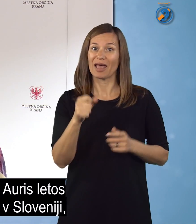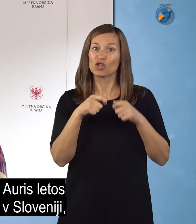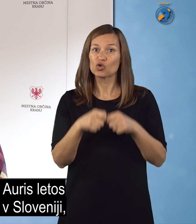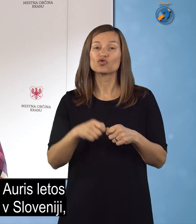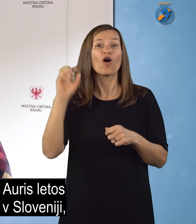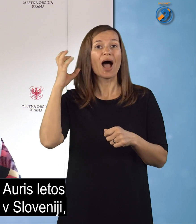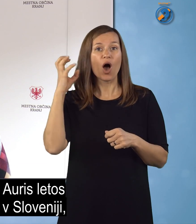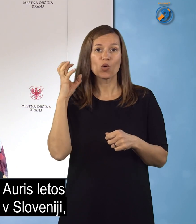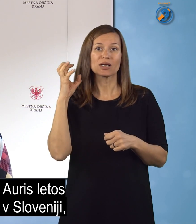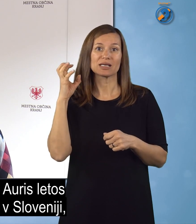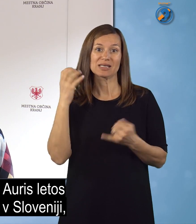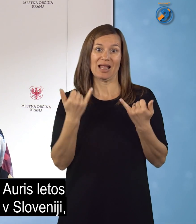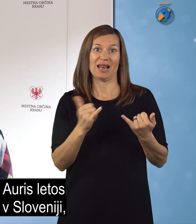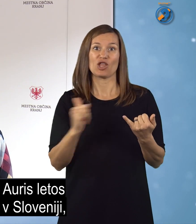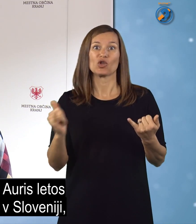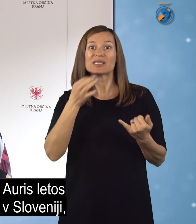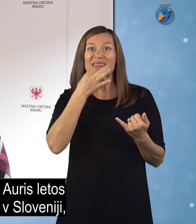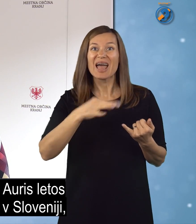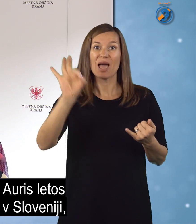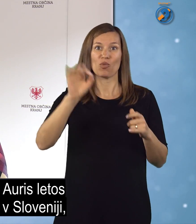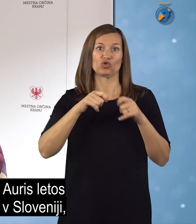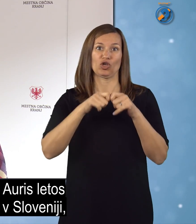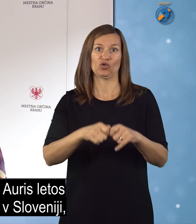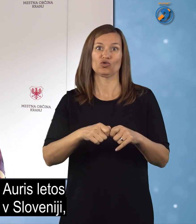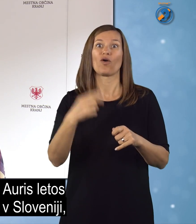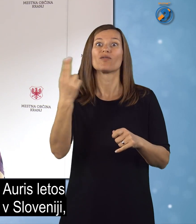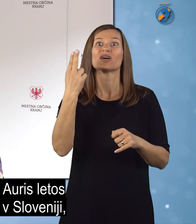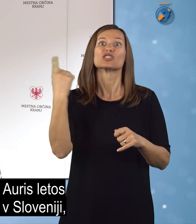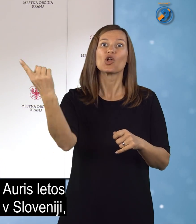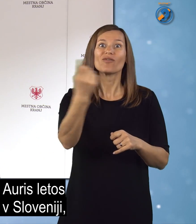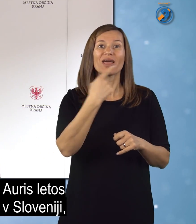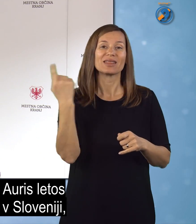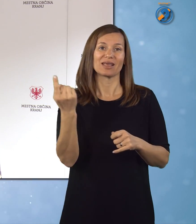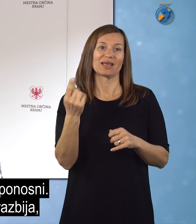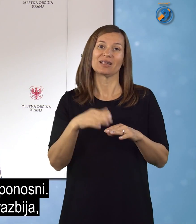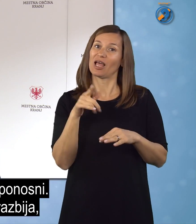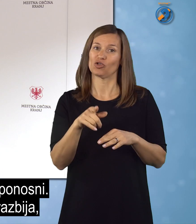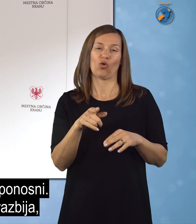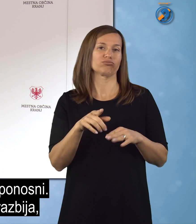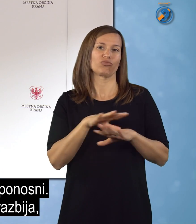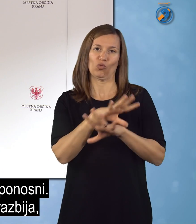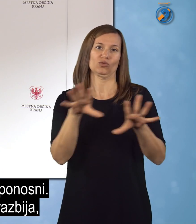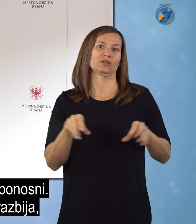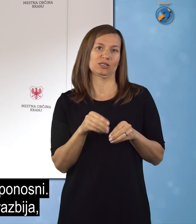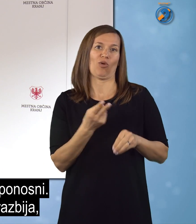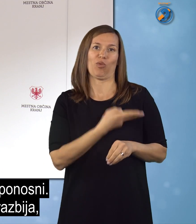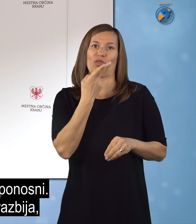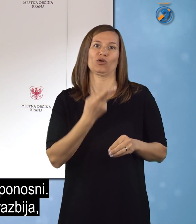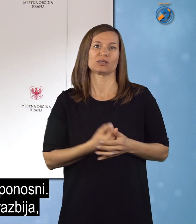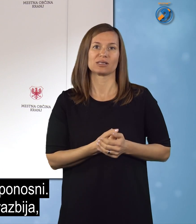To, da je društvo Auris letos najboljše društvo v Sloveniji, na to smo vsi ponosni.